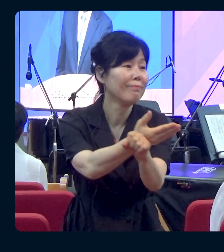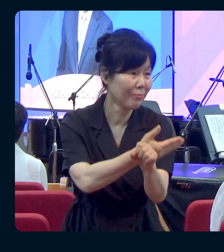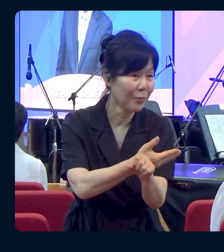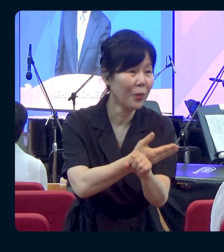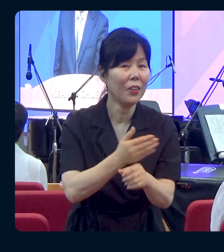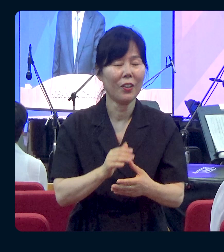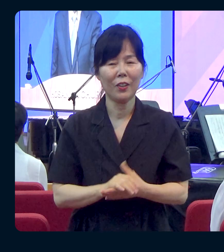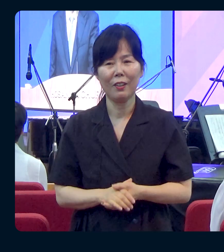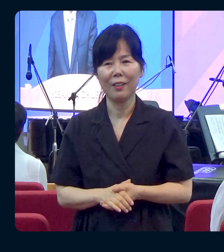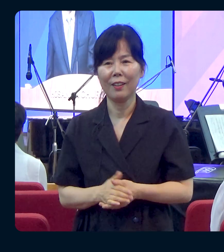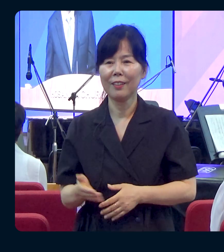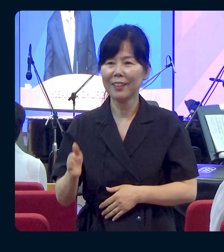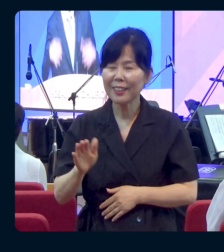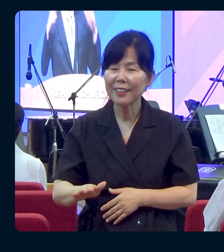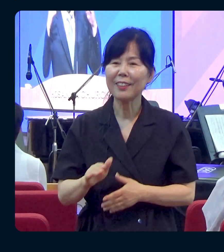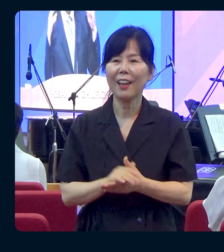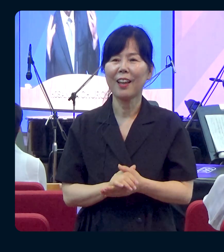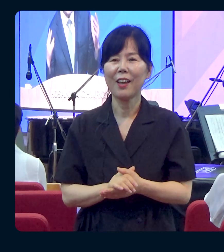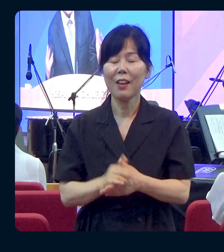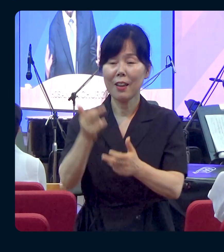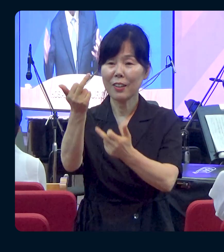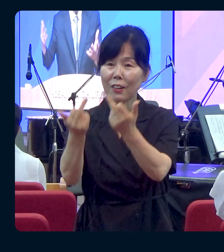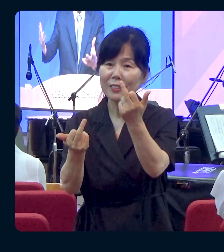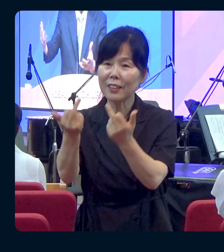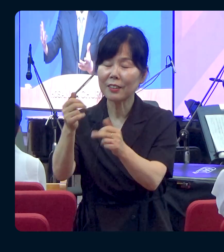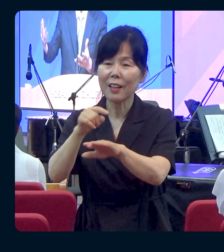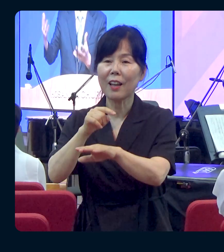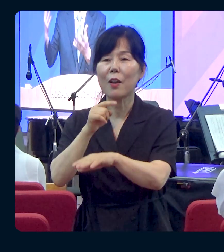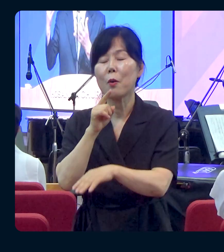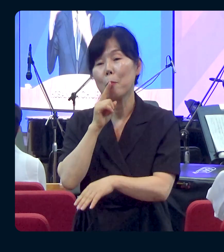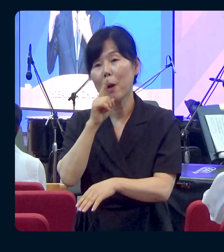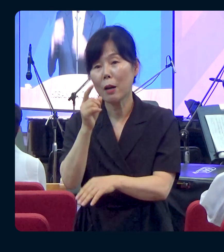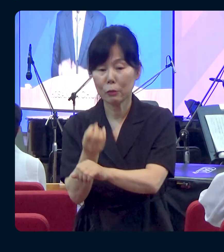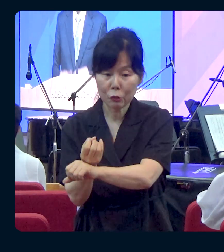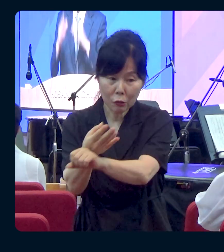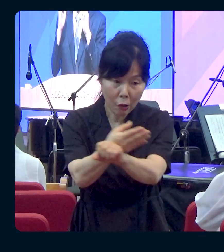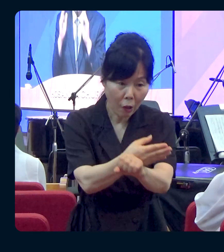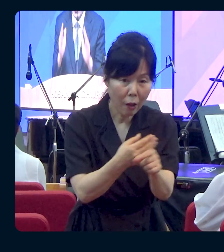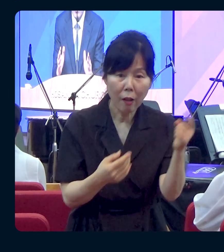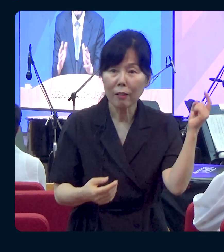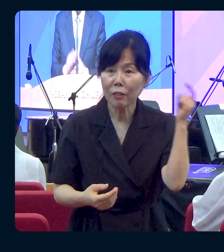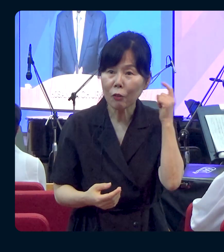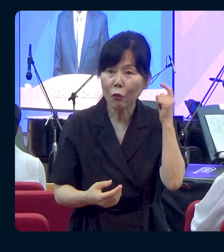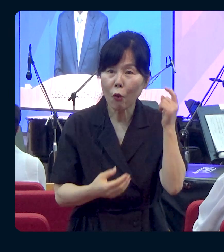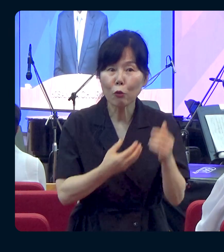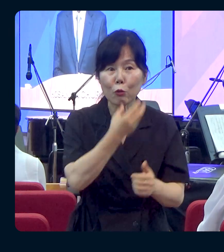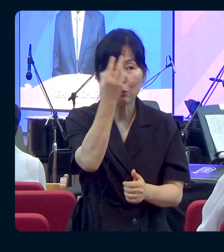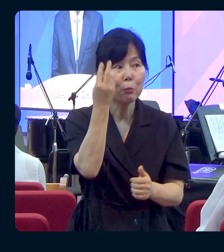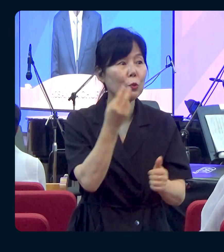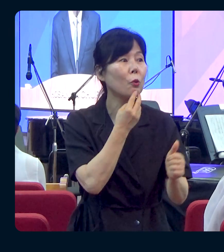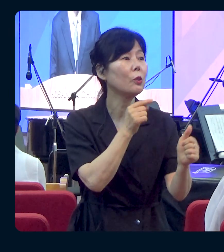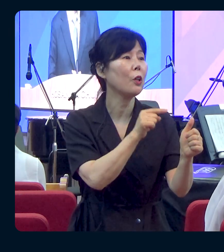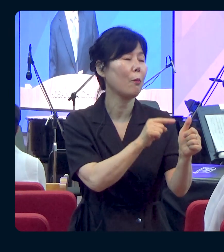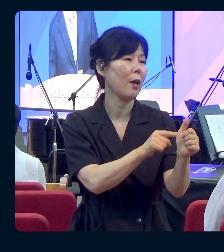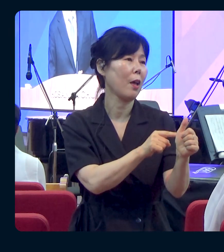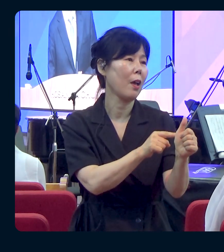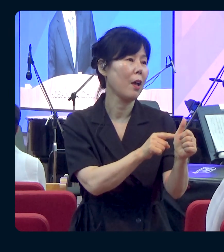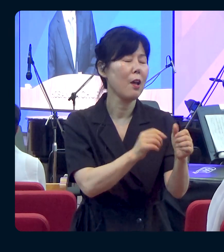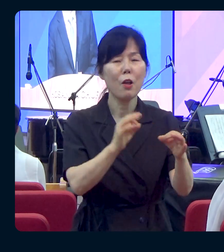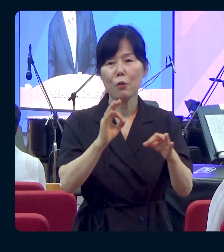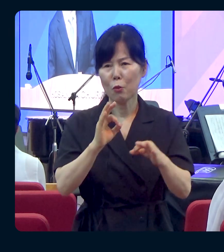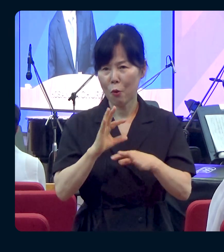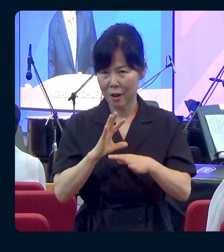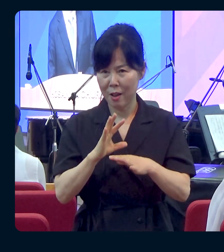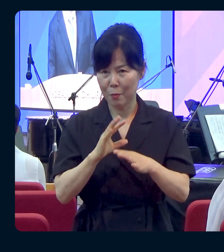용서해 달라고, 그런 식으로 이야기를 전합니다. 자, 그런데 이런 형제들의 말을 전해 들으면서